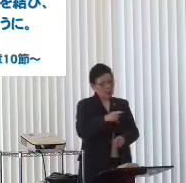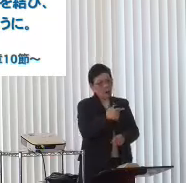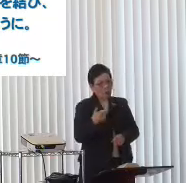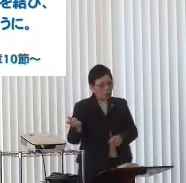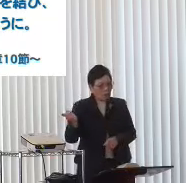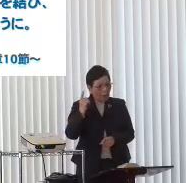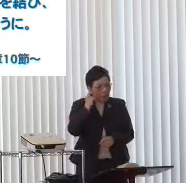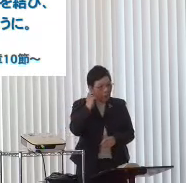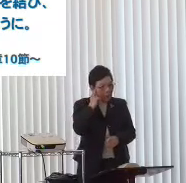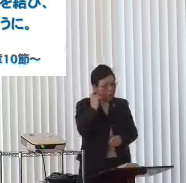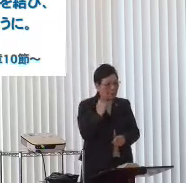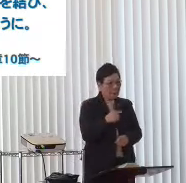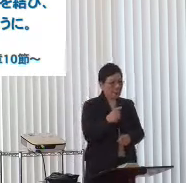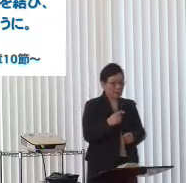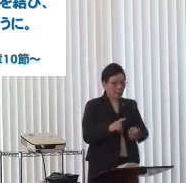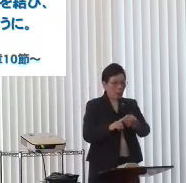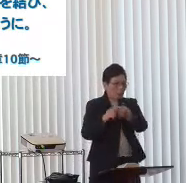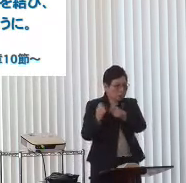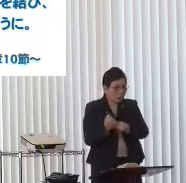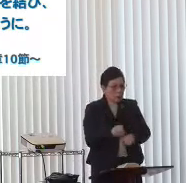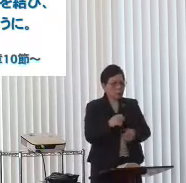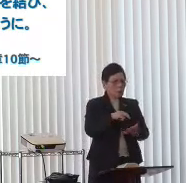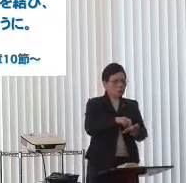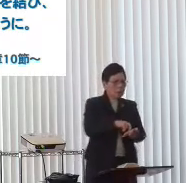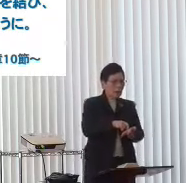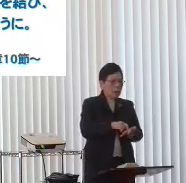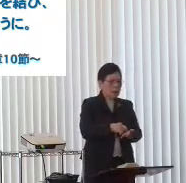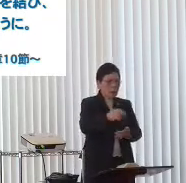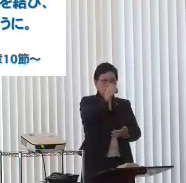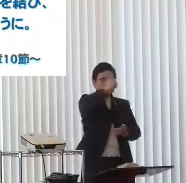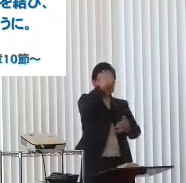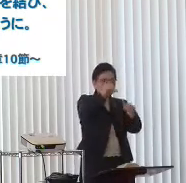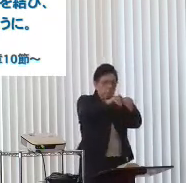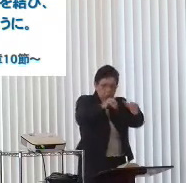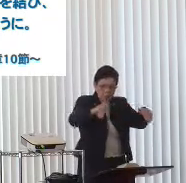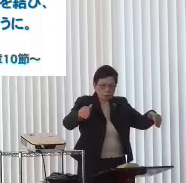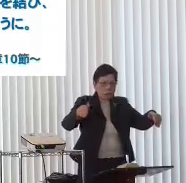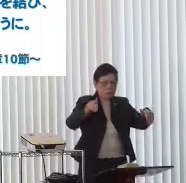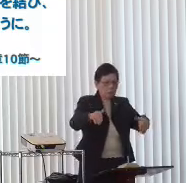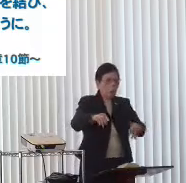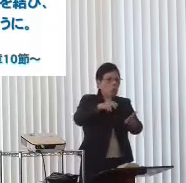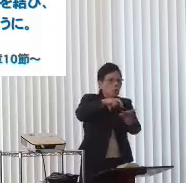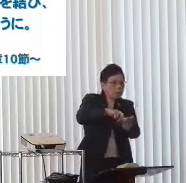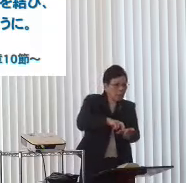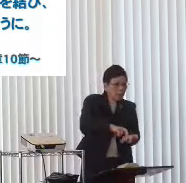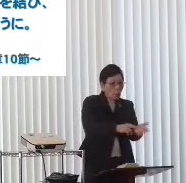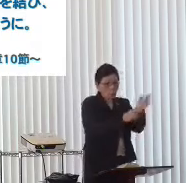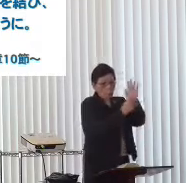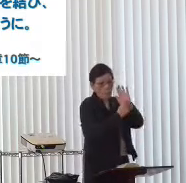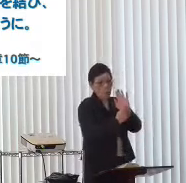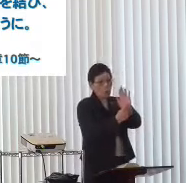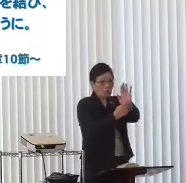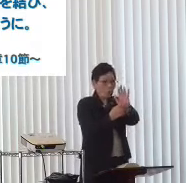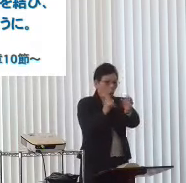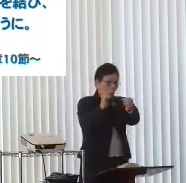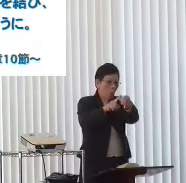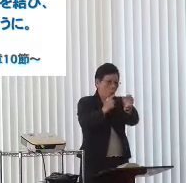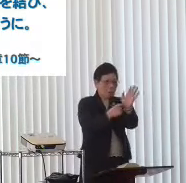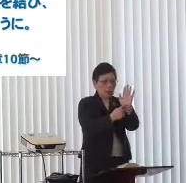ですね、このクリスチャンとしての主の弟子としての目標を立てていただきたいと思うんです